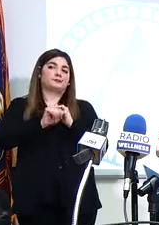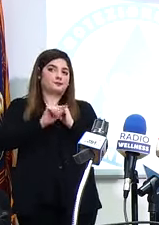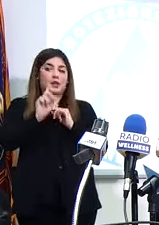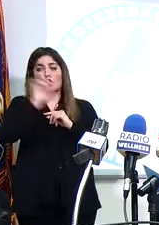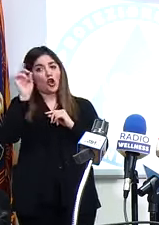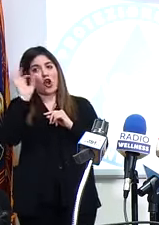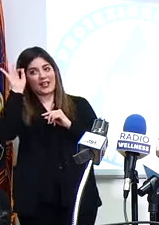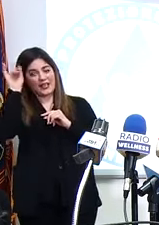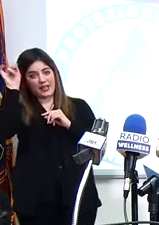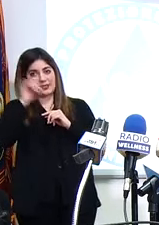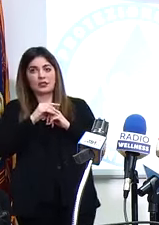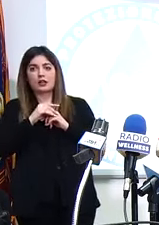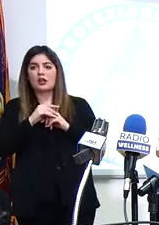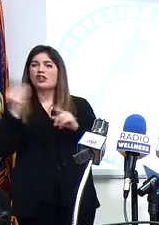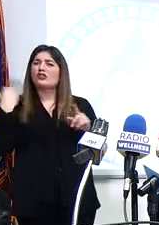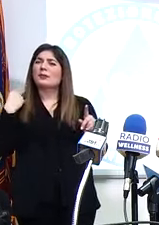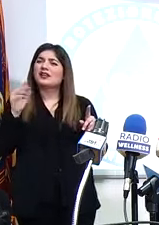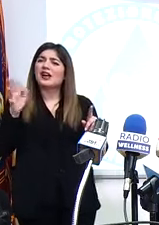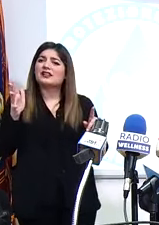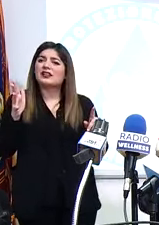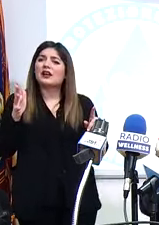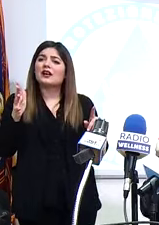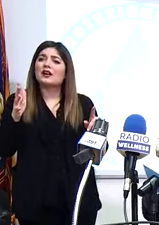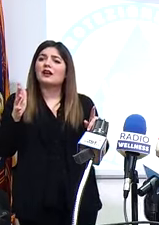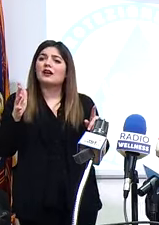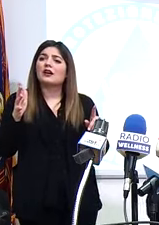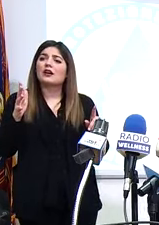L'altra domanda è l'anticorpo monoclonale. Prego?